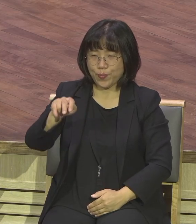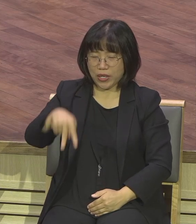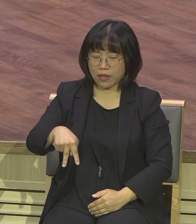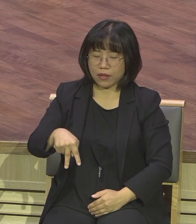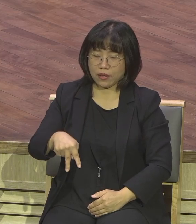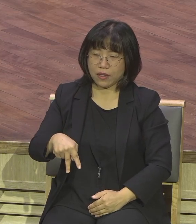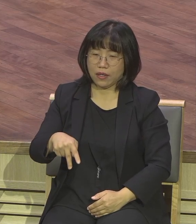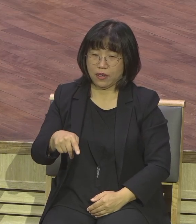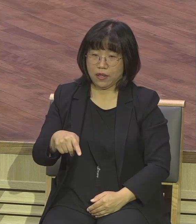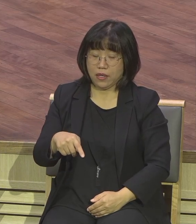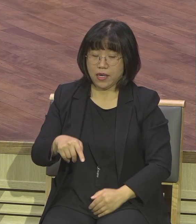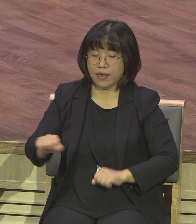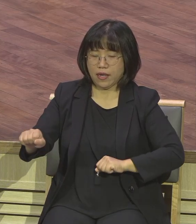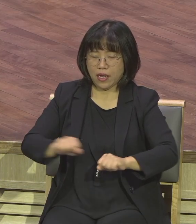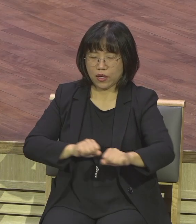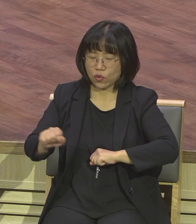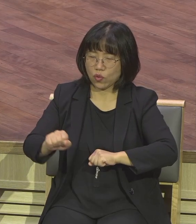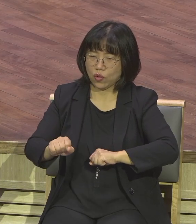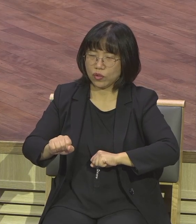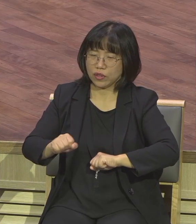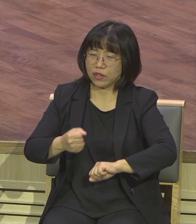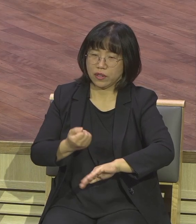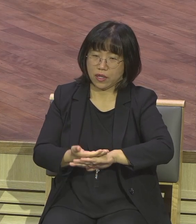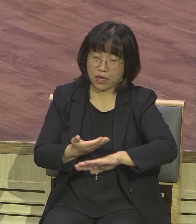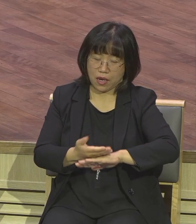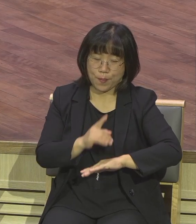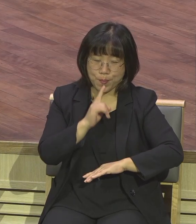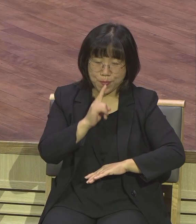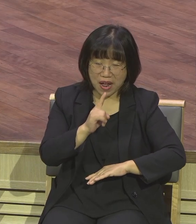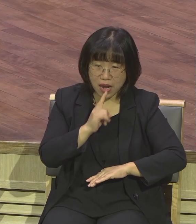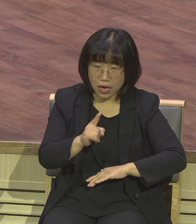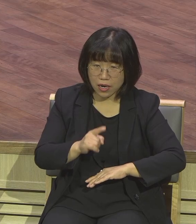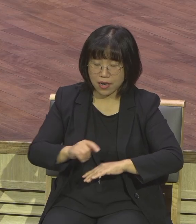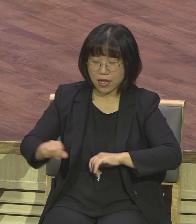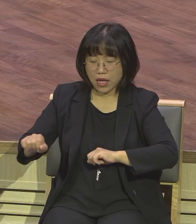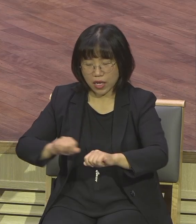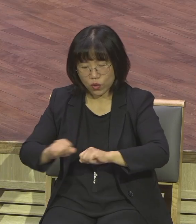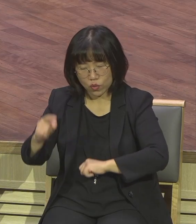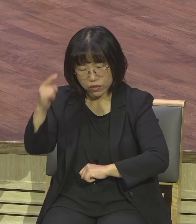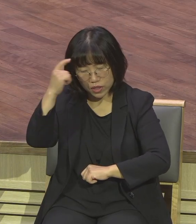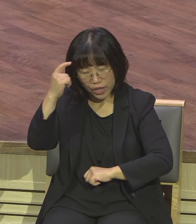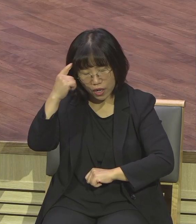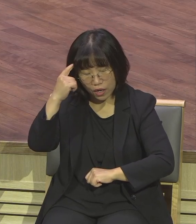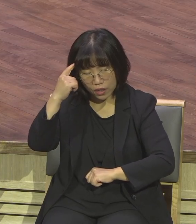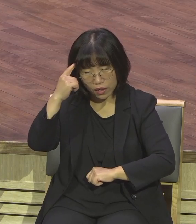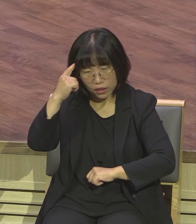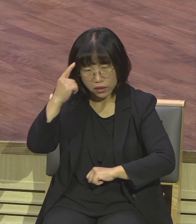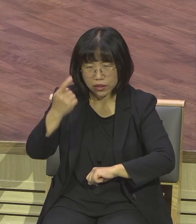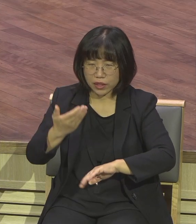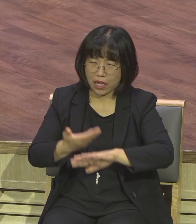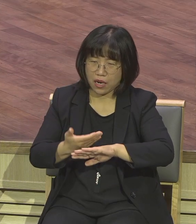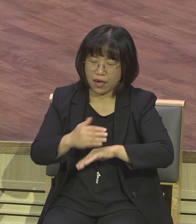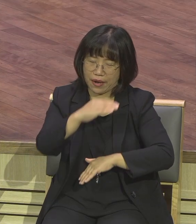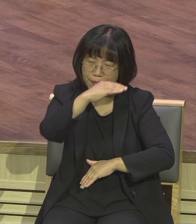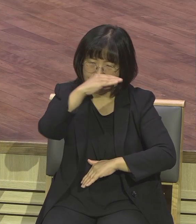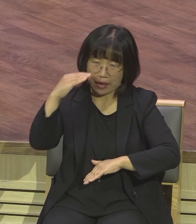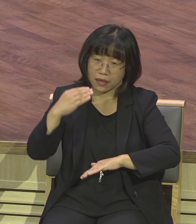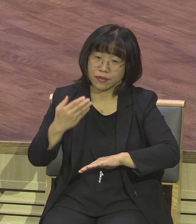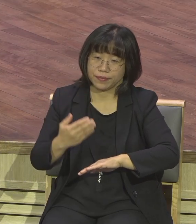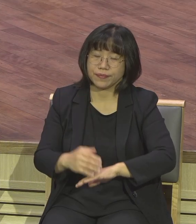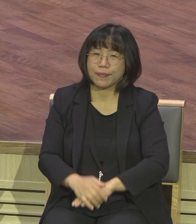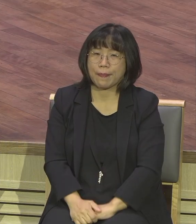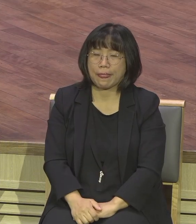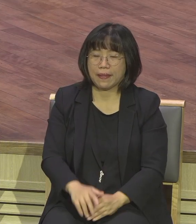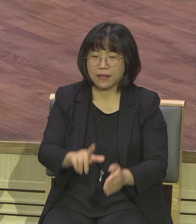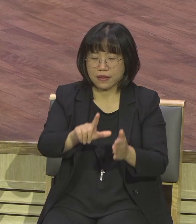다르죠. 서밋이 되려고 하면 말하는 거, 행동하는 거, 생각하는 거, 삶이 다르지요. 내용이 다르, 시간